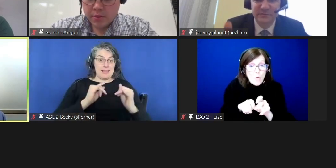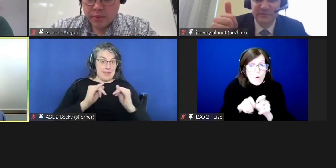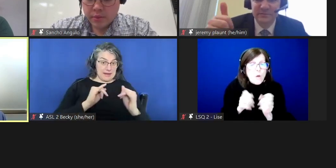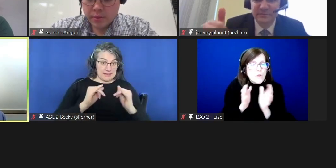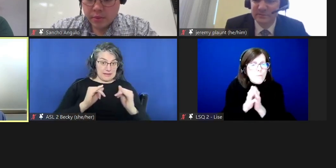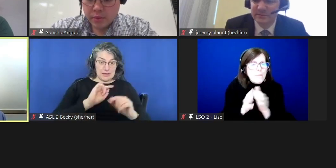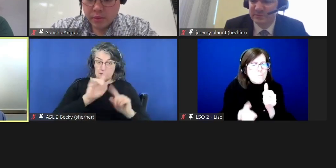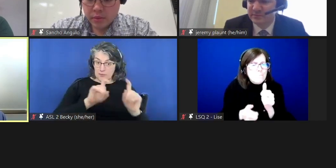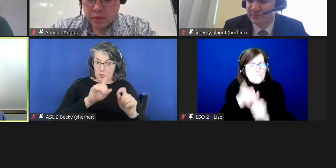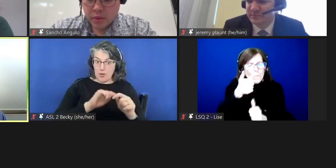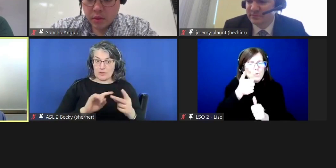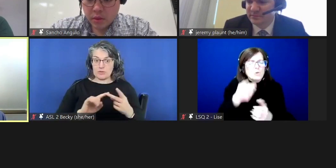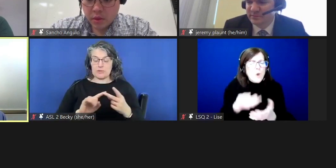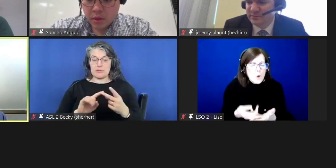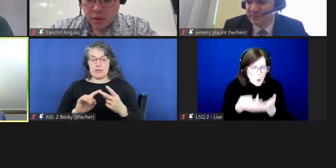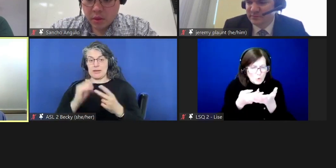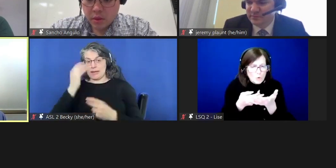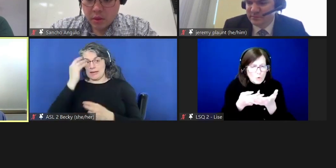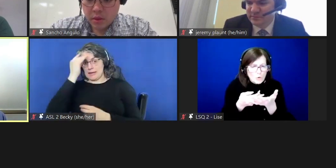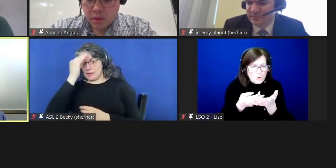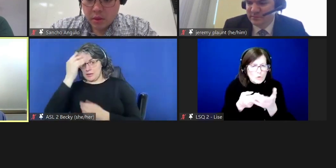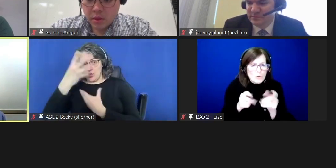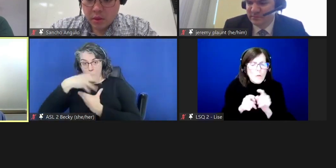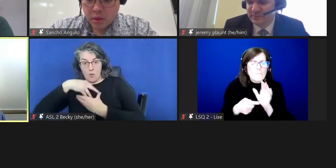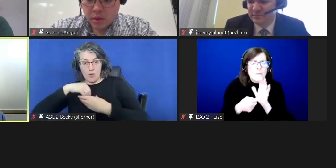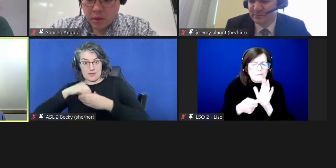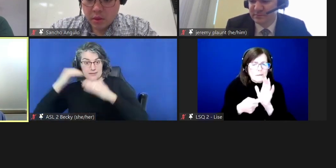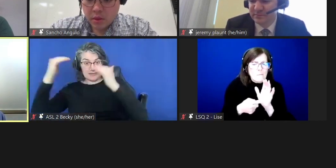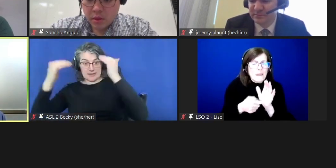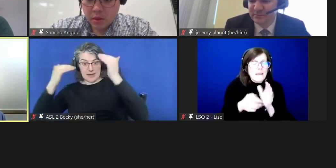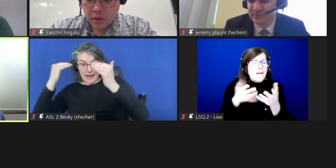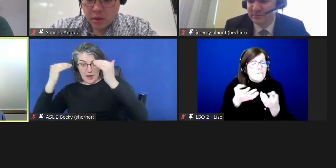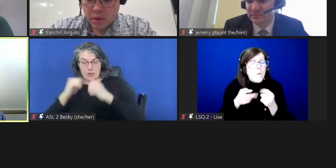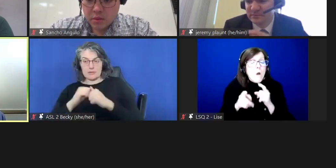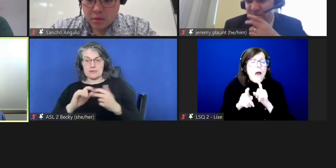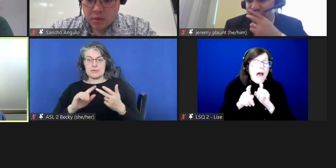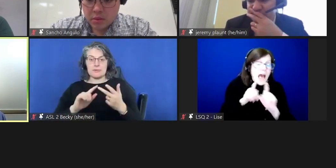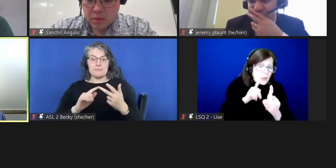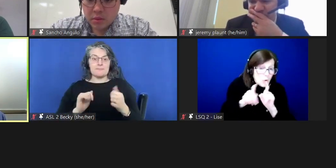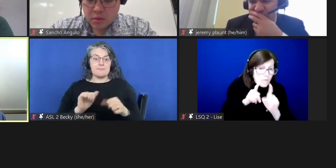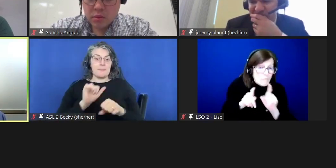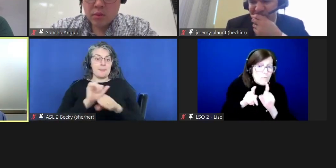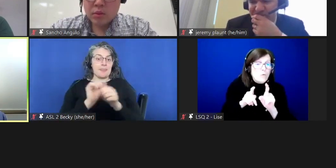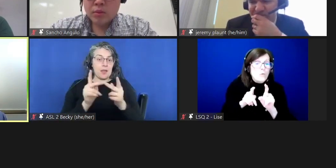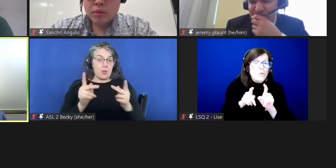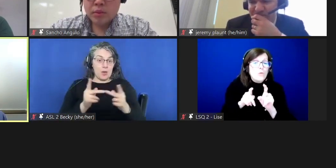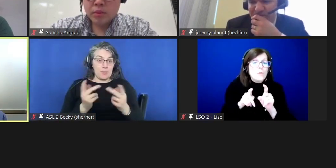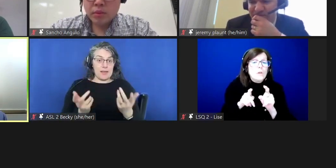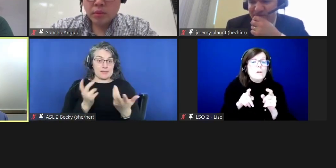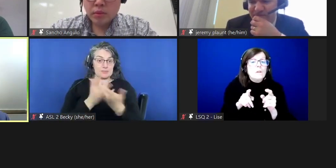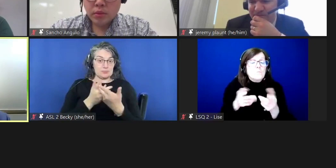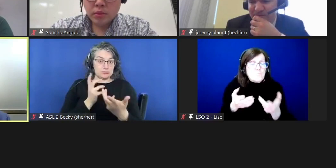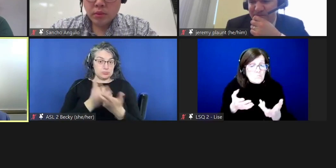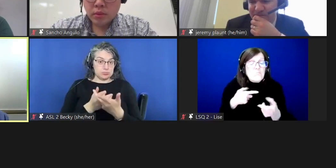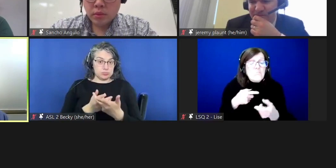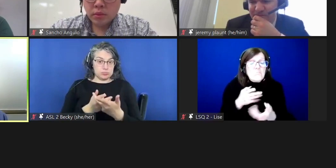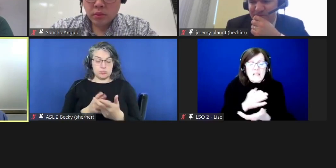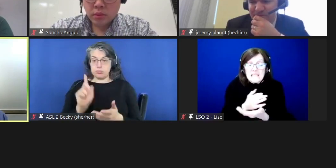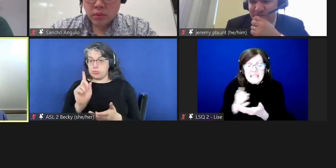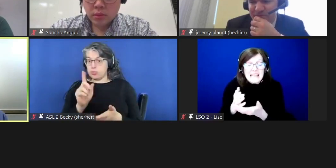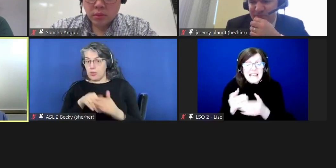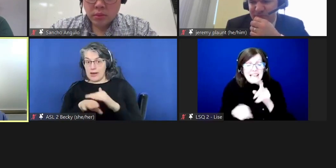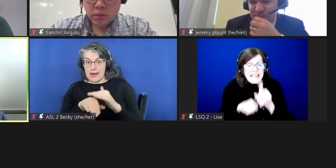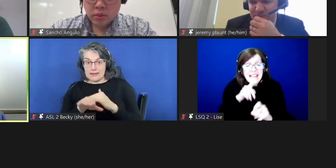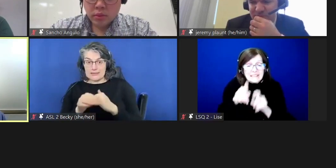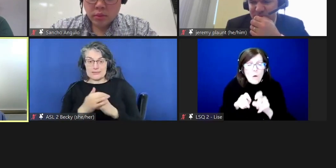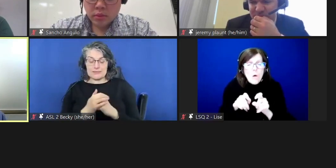ressources. Par exemple, pour des entrevues, une série de questions sur la façon